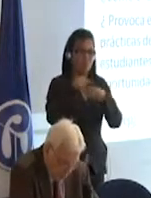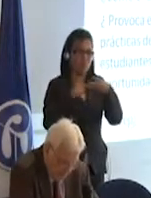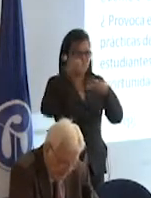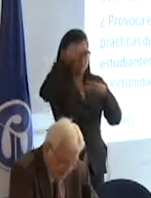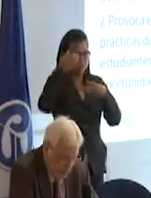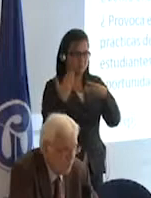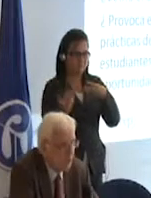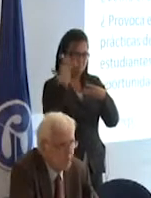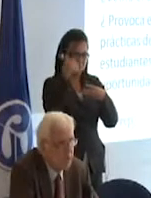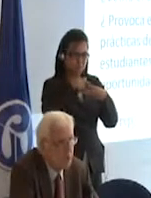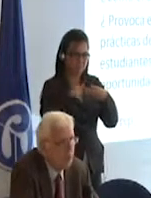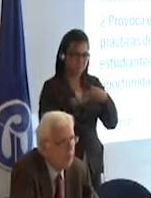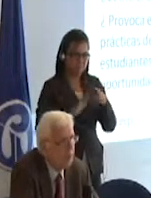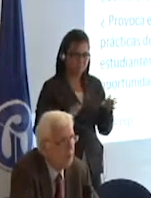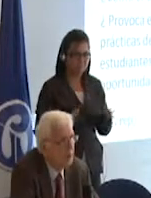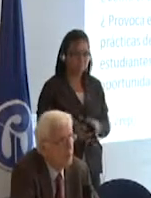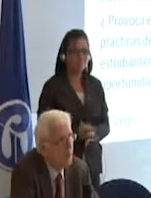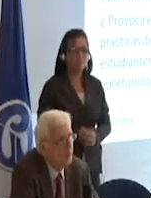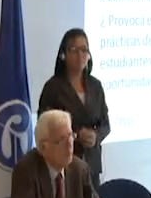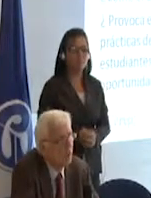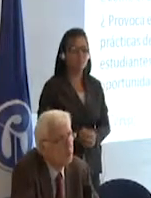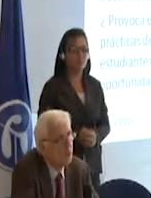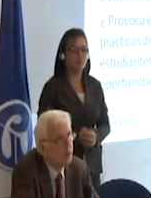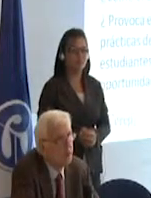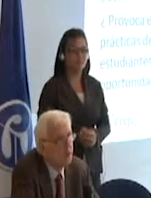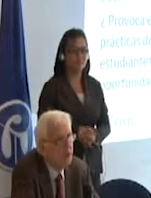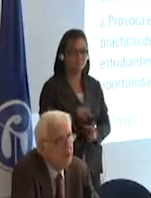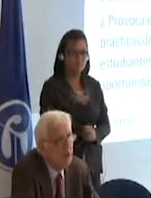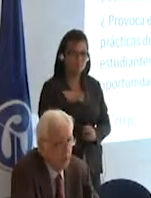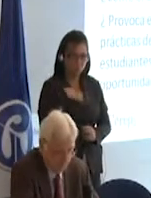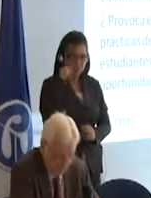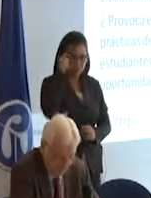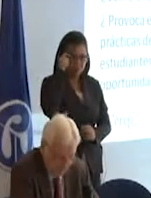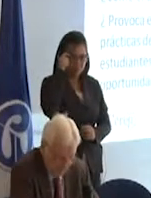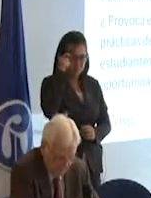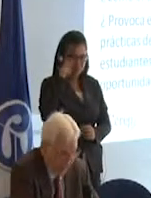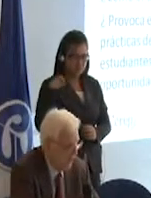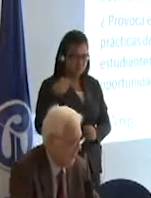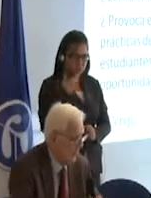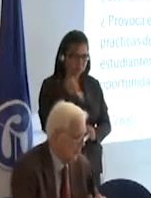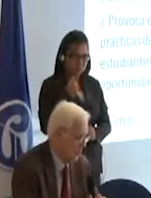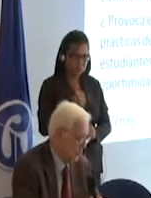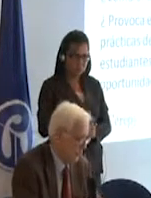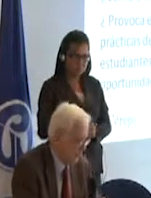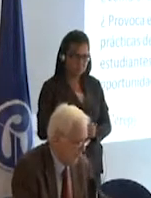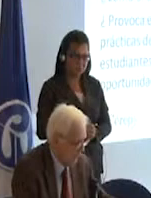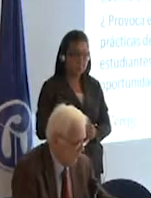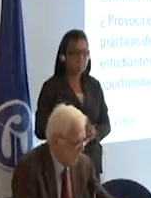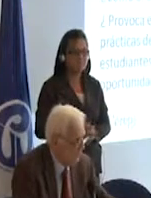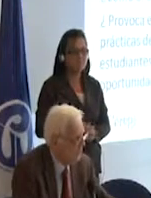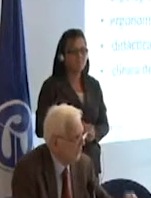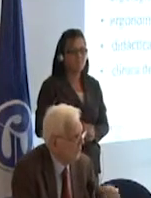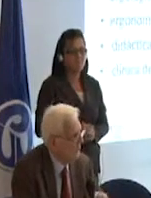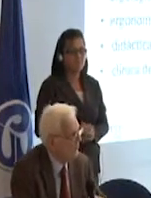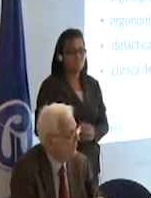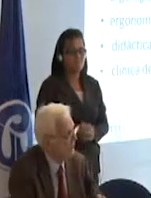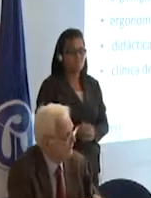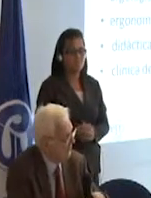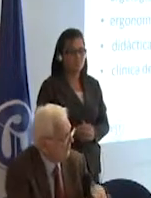Alors, le premier ces concepts vont être définis à partir du champ